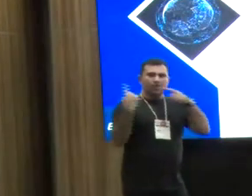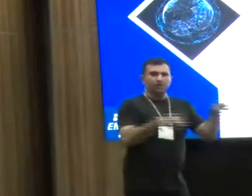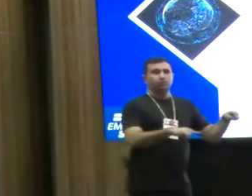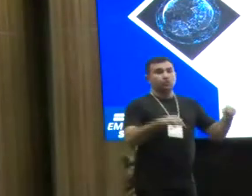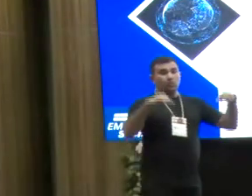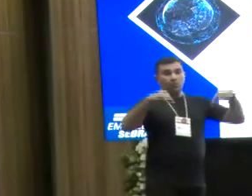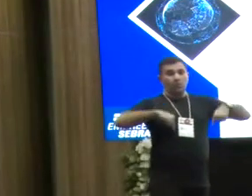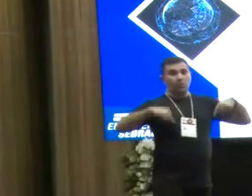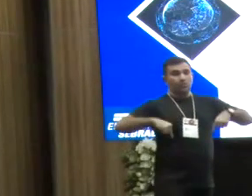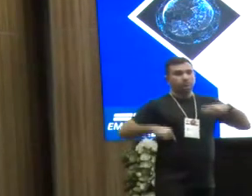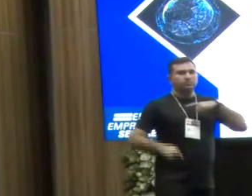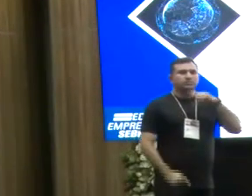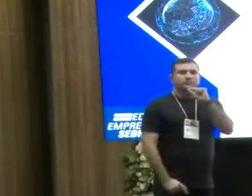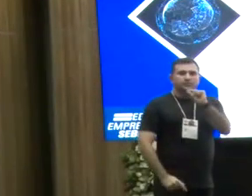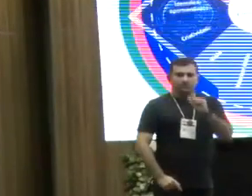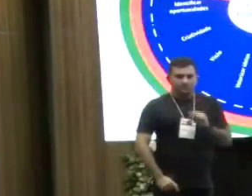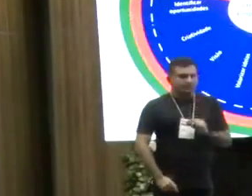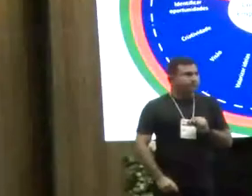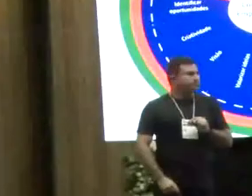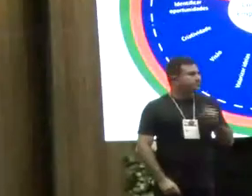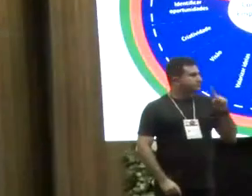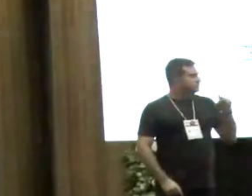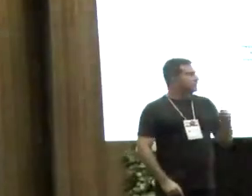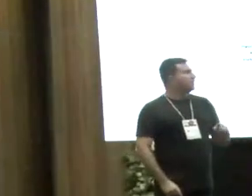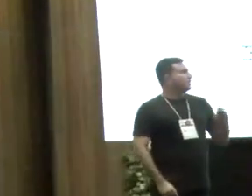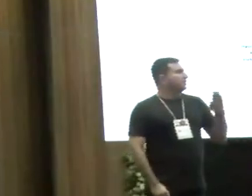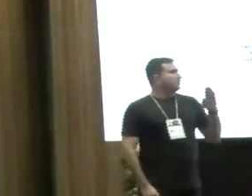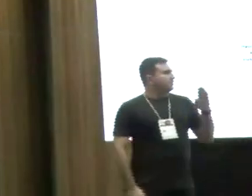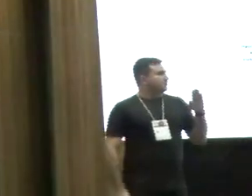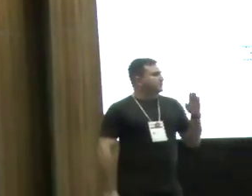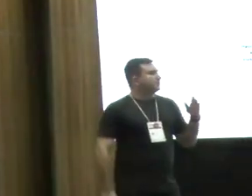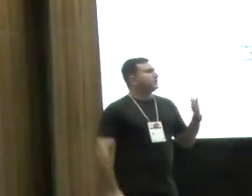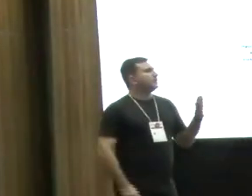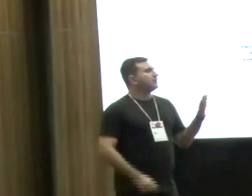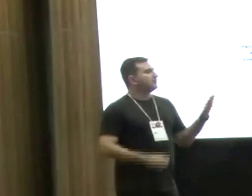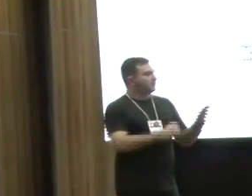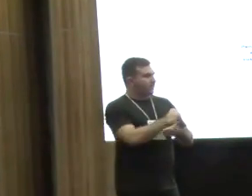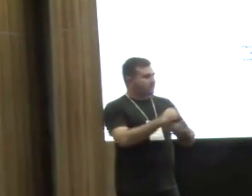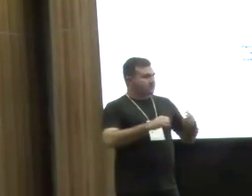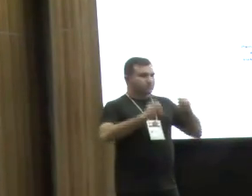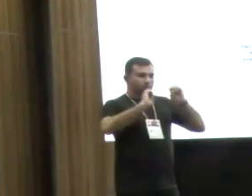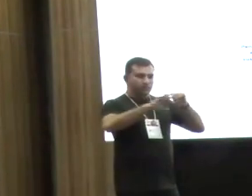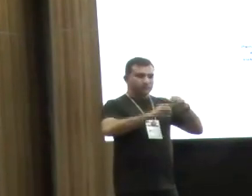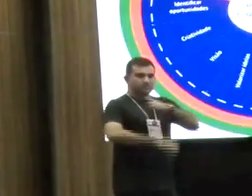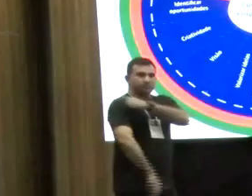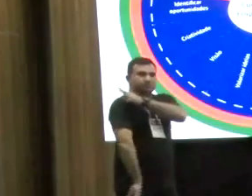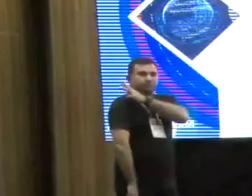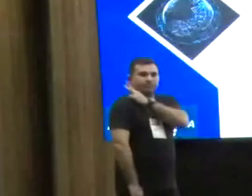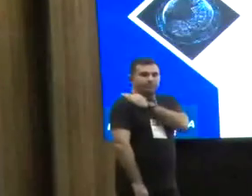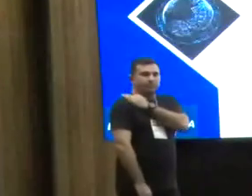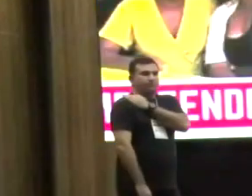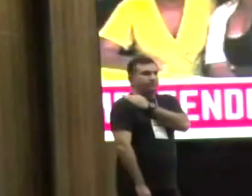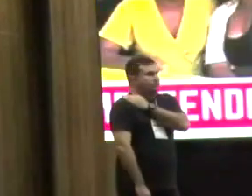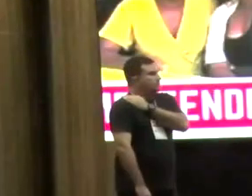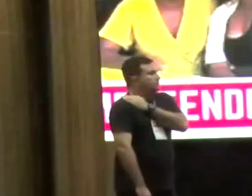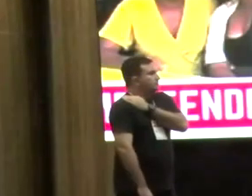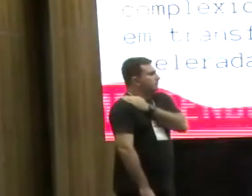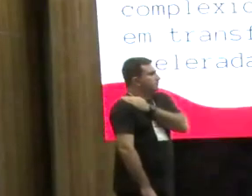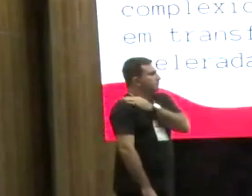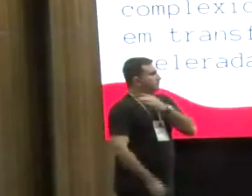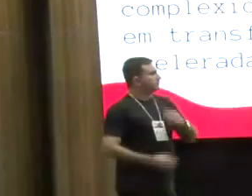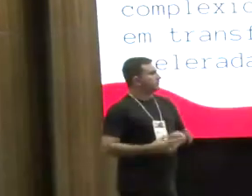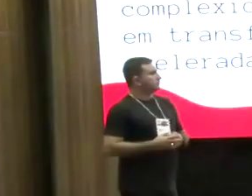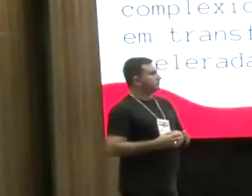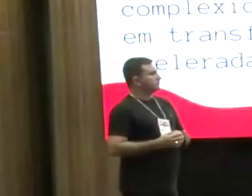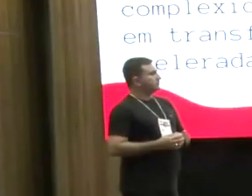faz hoje é em relação à base do ensino médio. Deixa eu voltar aqui que eu